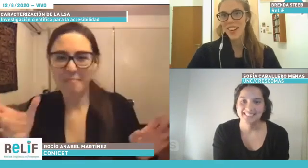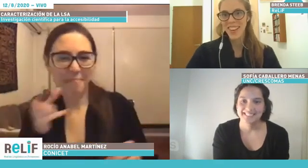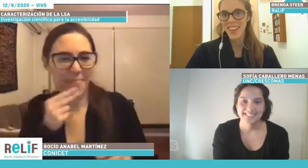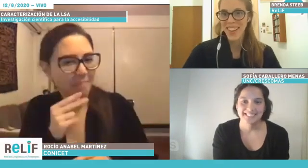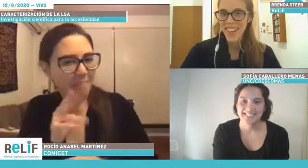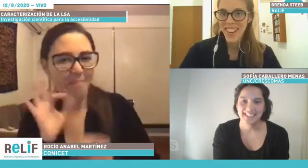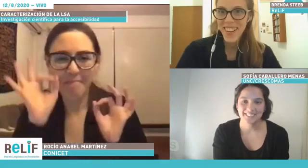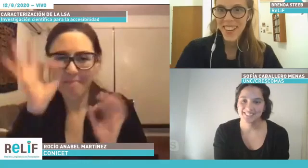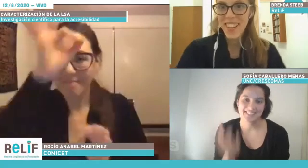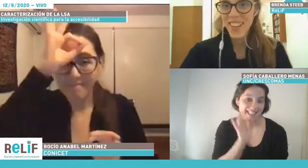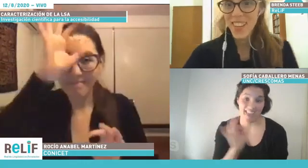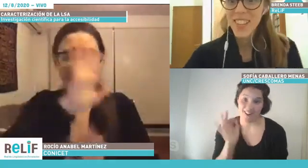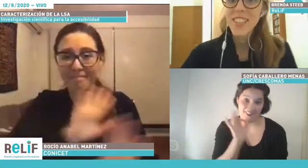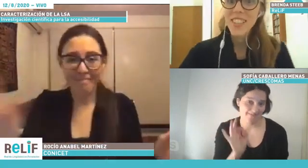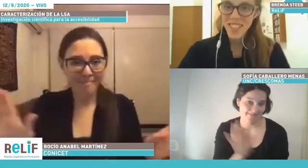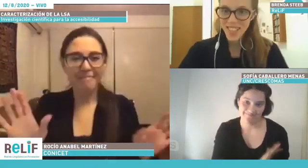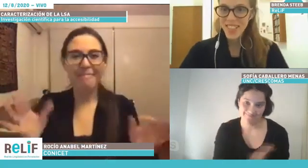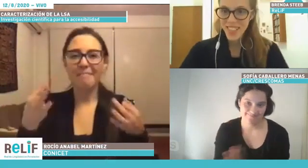Cero. Cero.